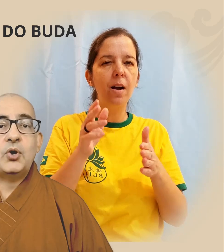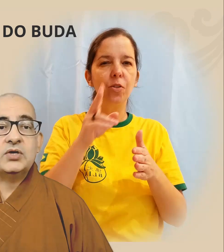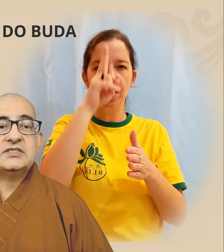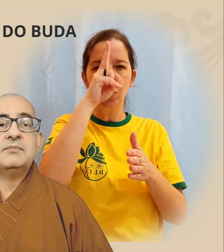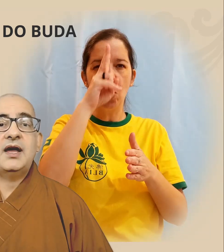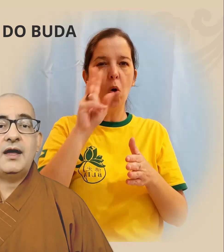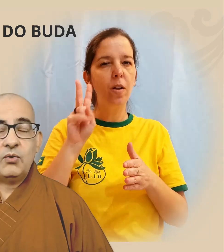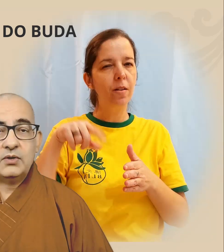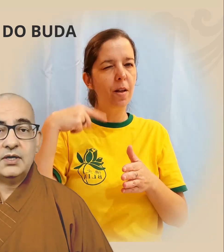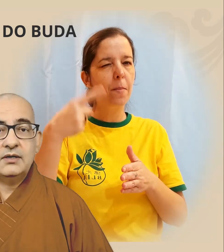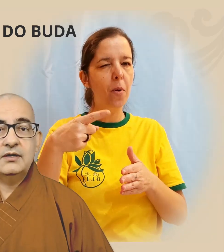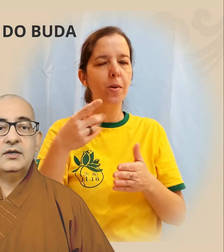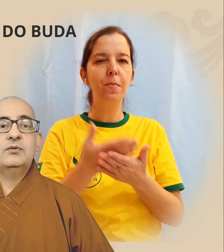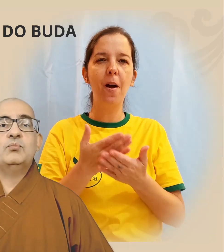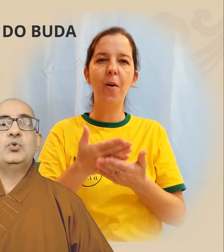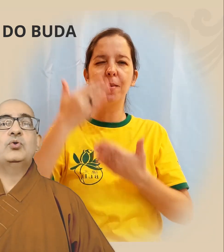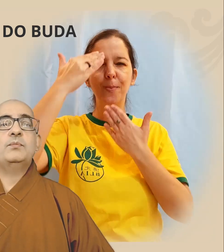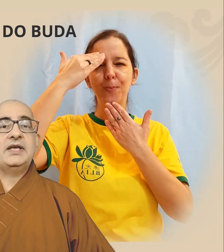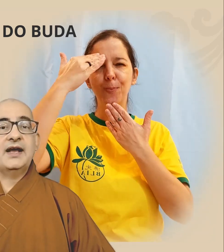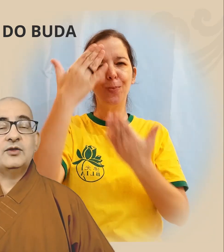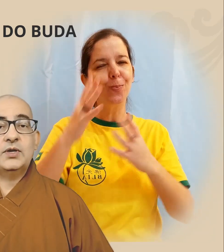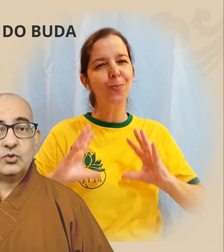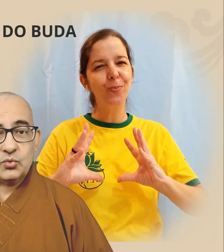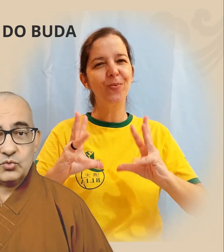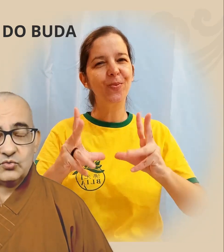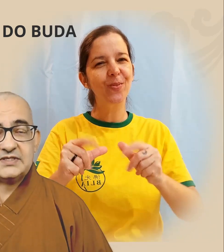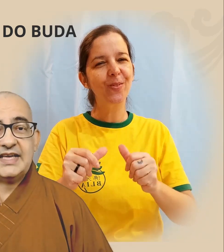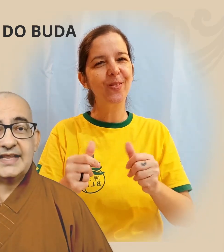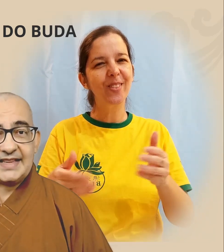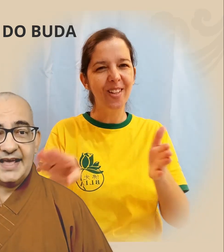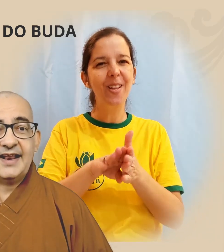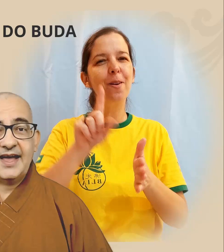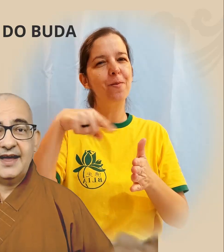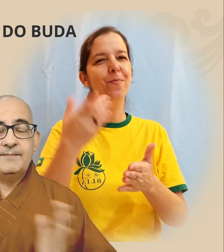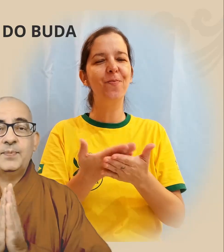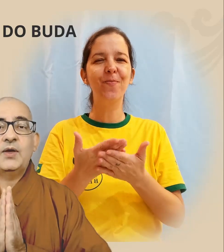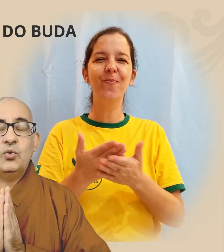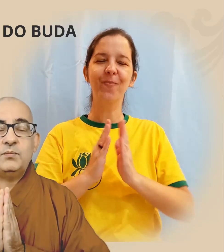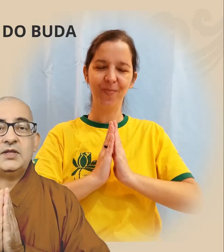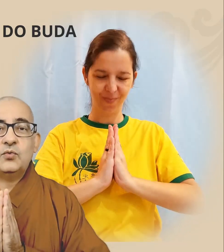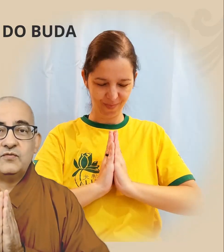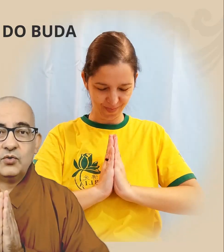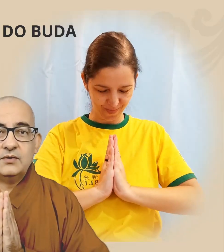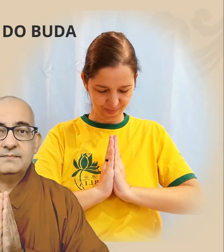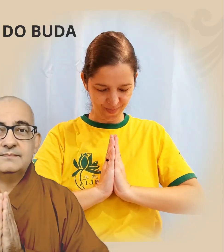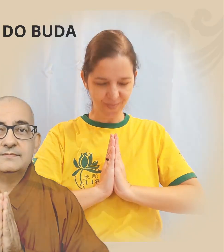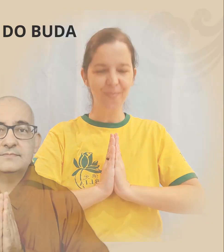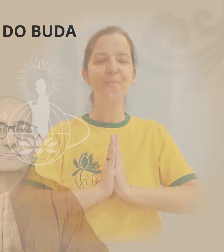na próxima aula. Muito obrigado a todos e até lá. Om